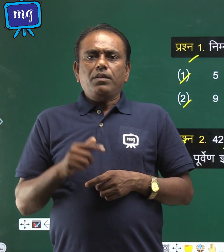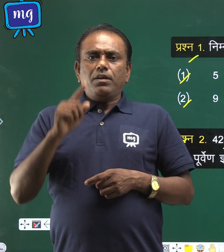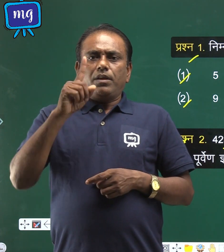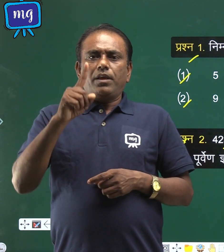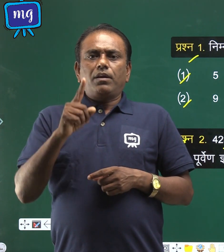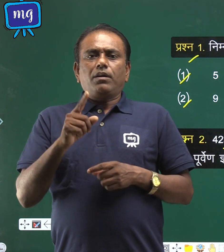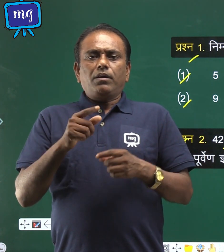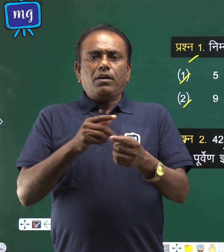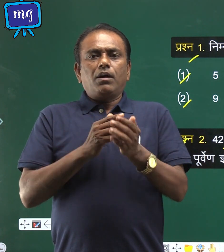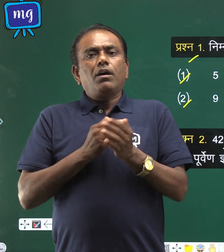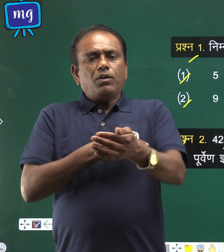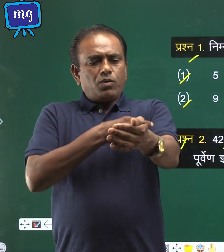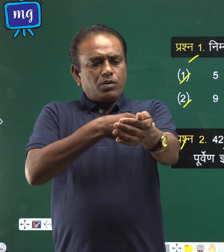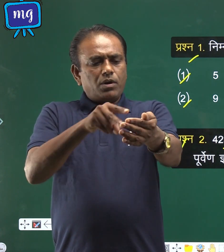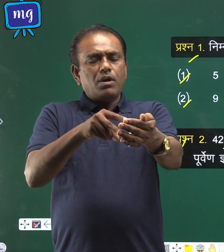एकाधिक पूर्वेण